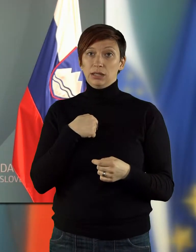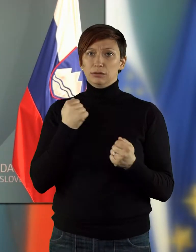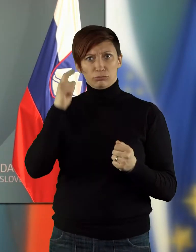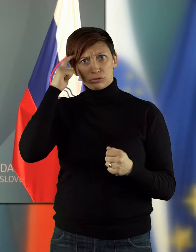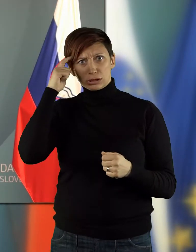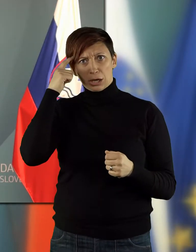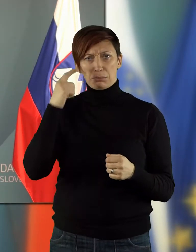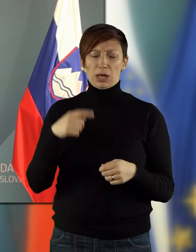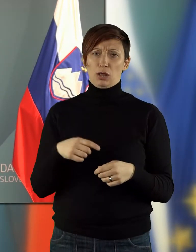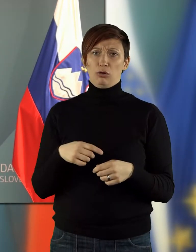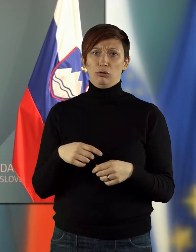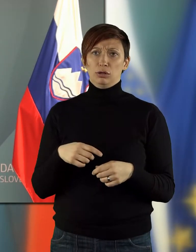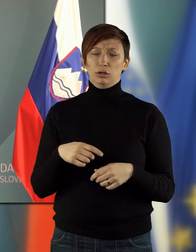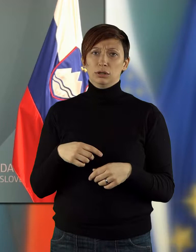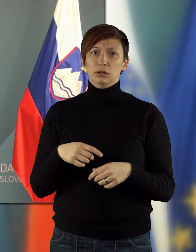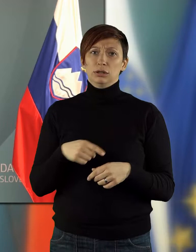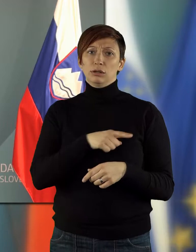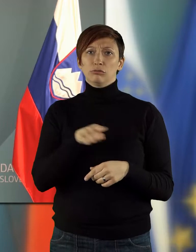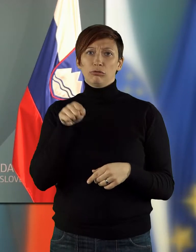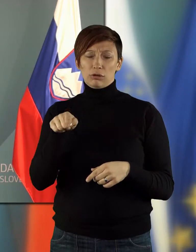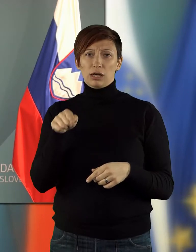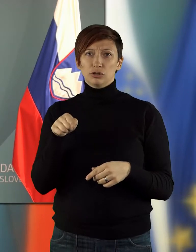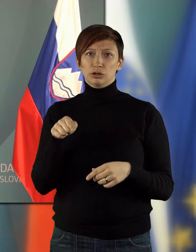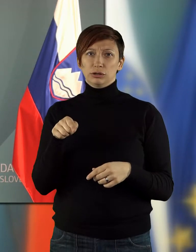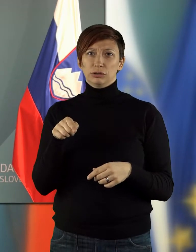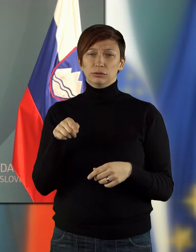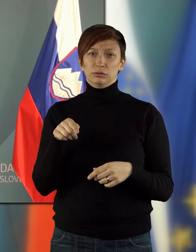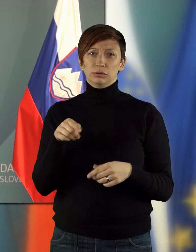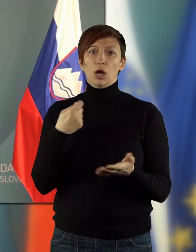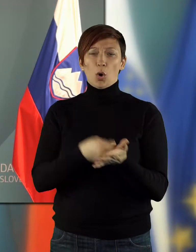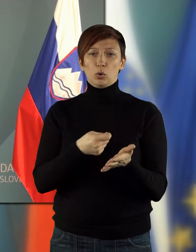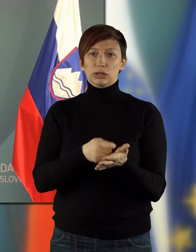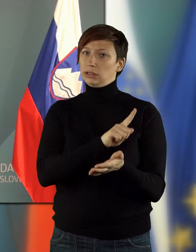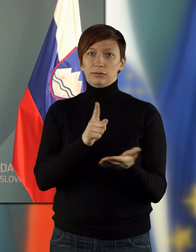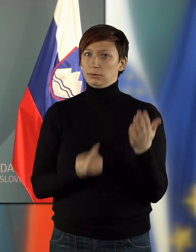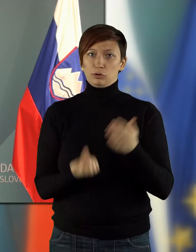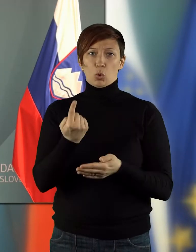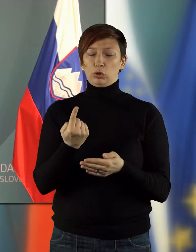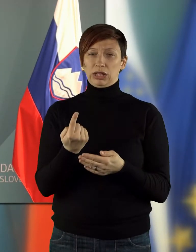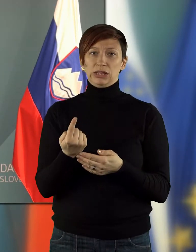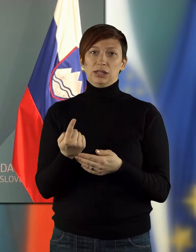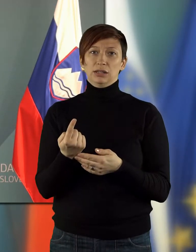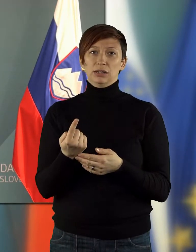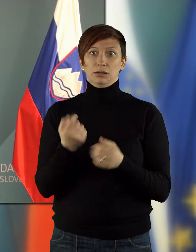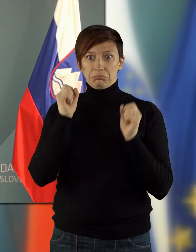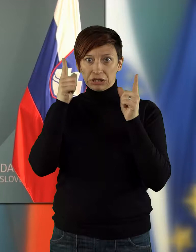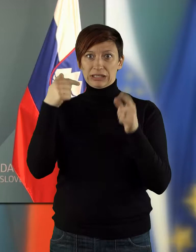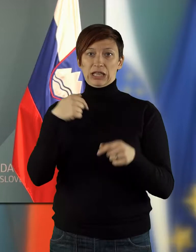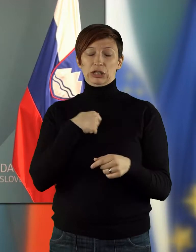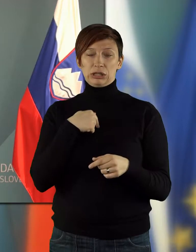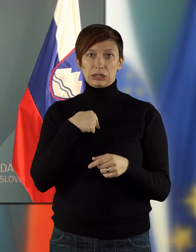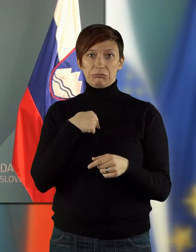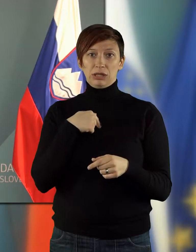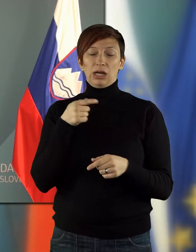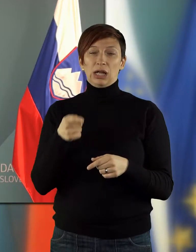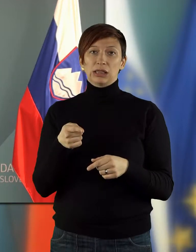seveda zelo zaskrbelo, namreč do takšnih ocen ne bi smelo priti.